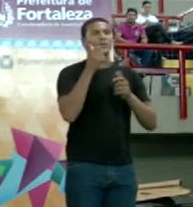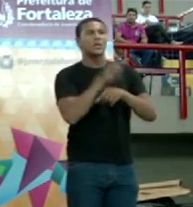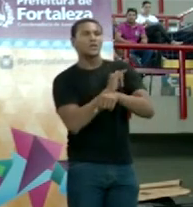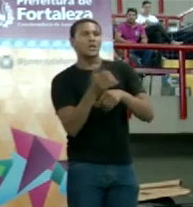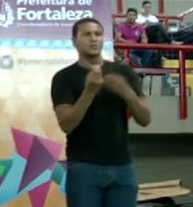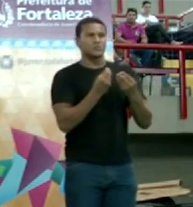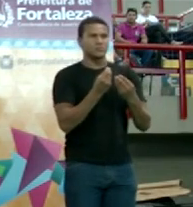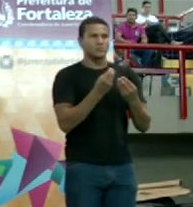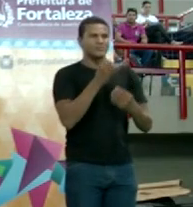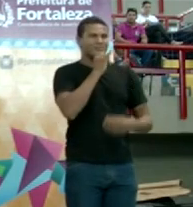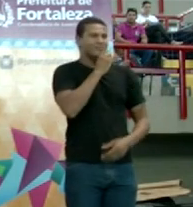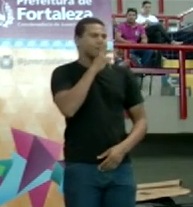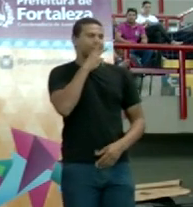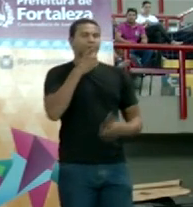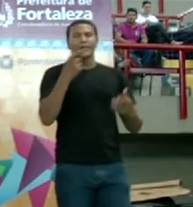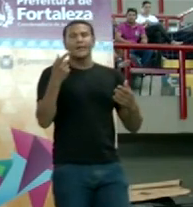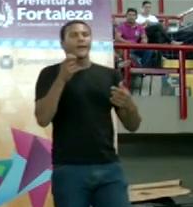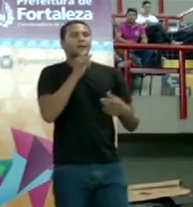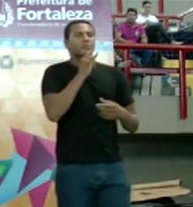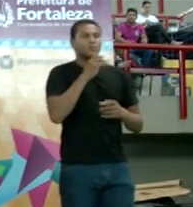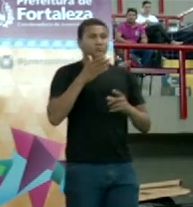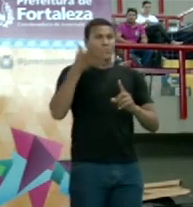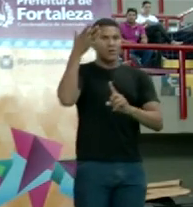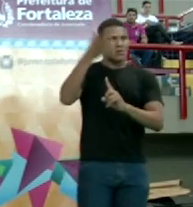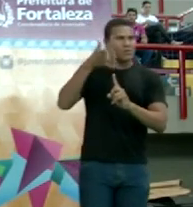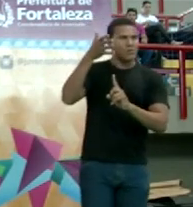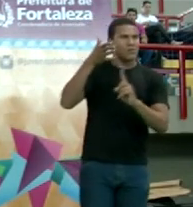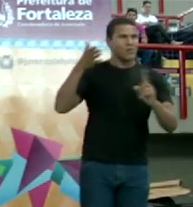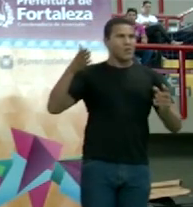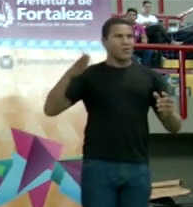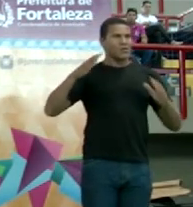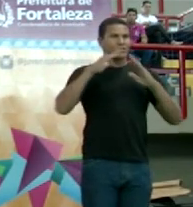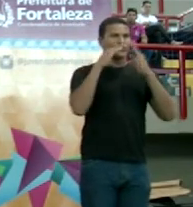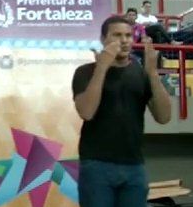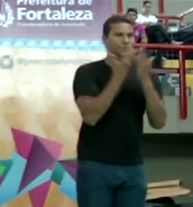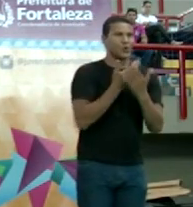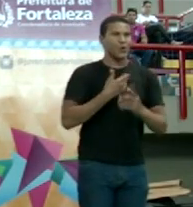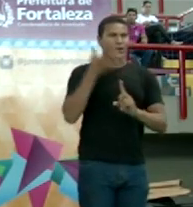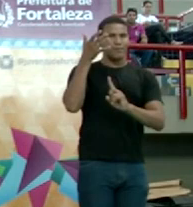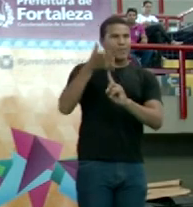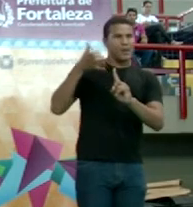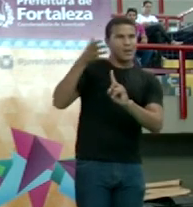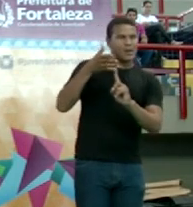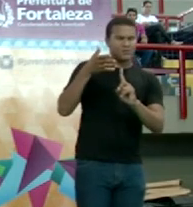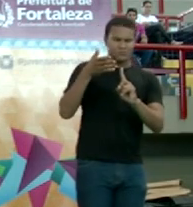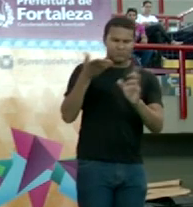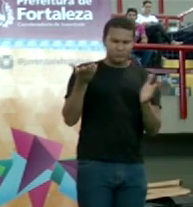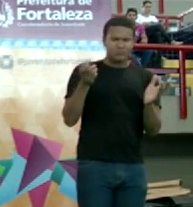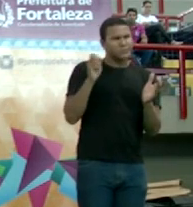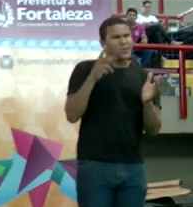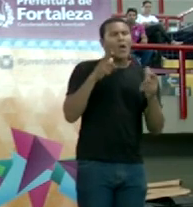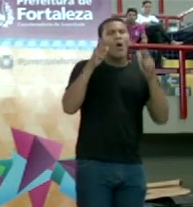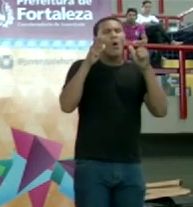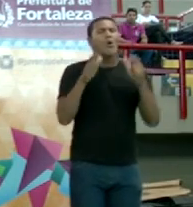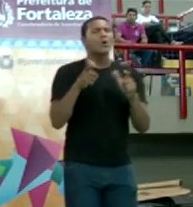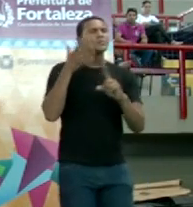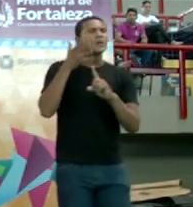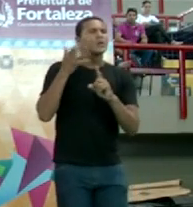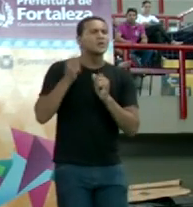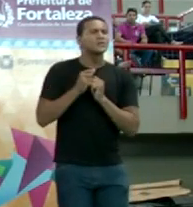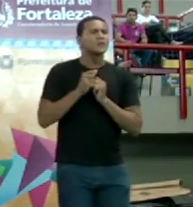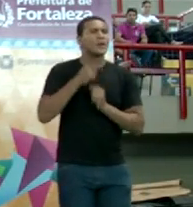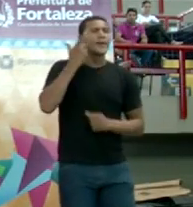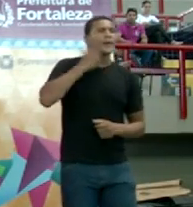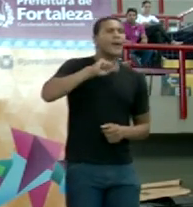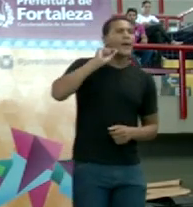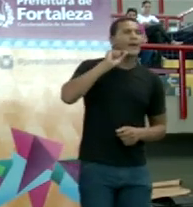promovam palestras, o corretor precisa saber onde vão acontecer as palestras. Quem dará as palestras? O